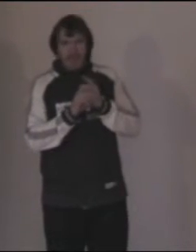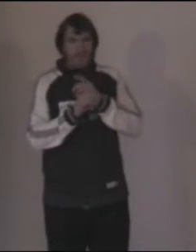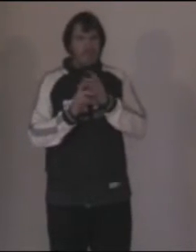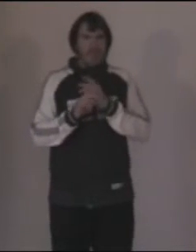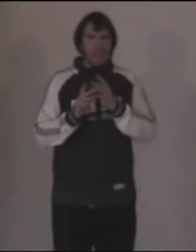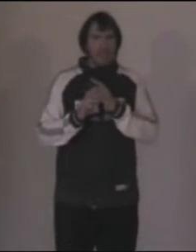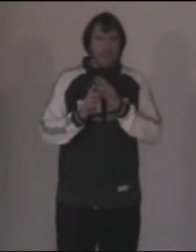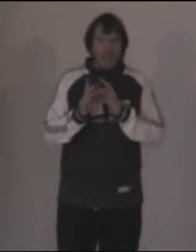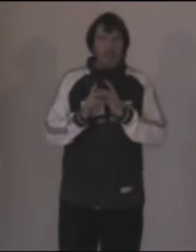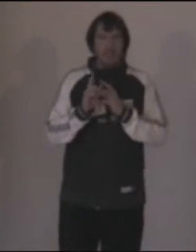Perché? Chi è lei?